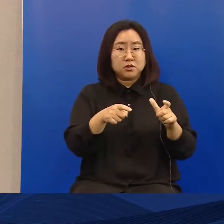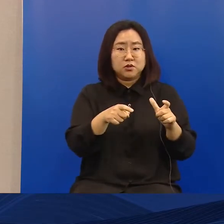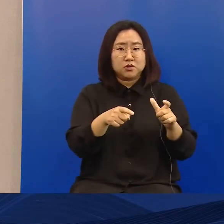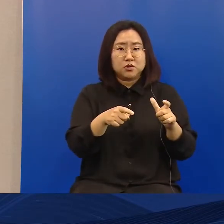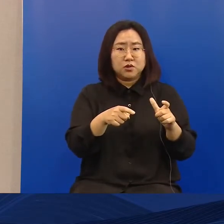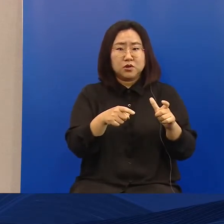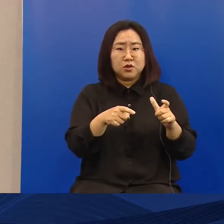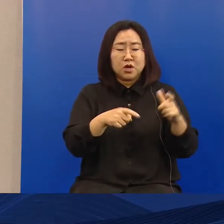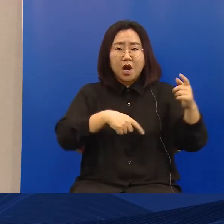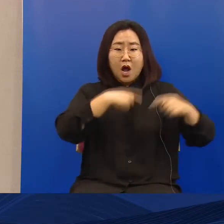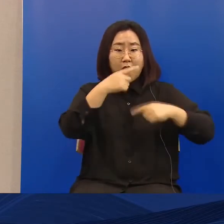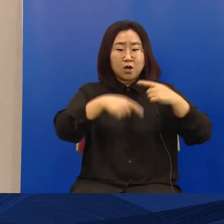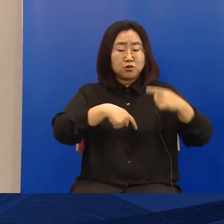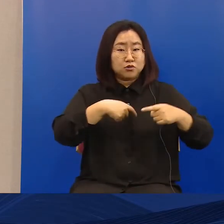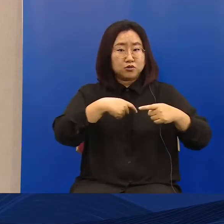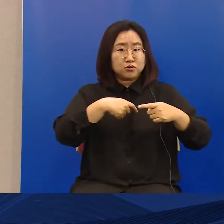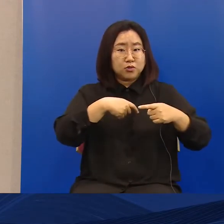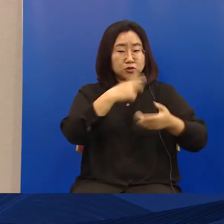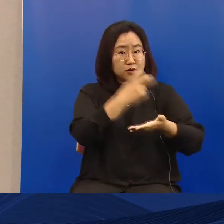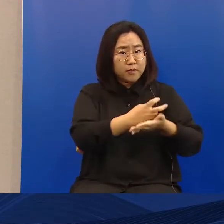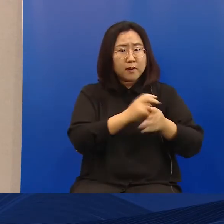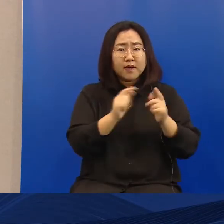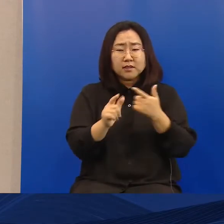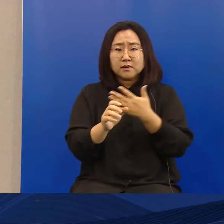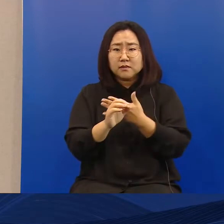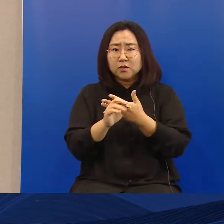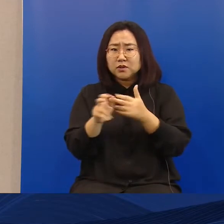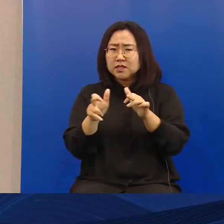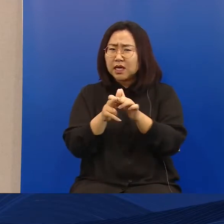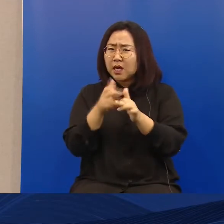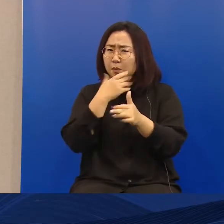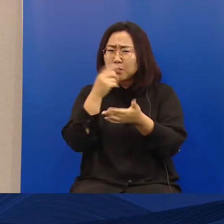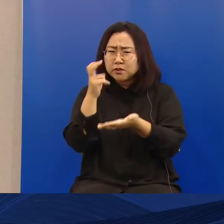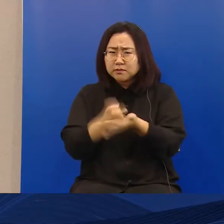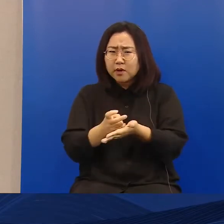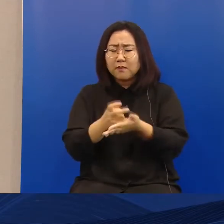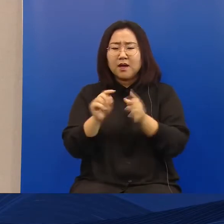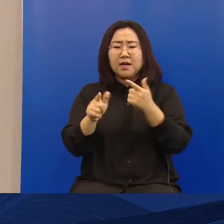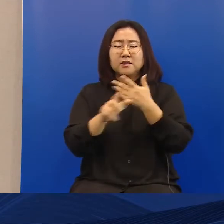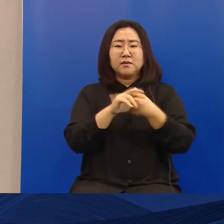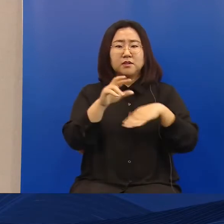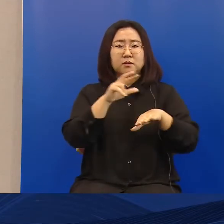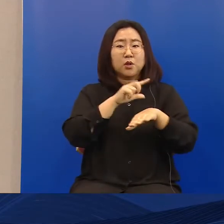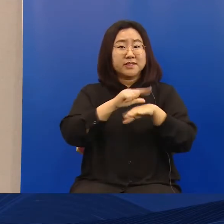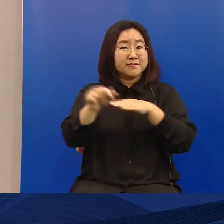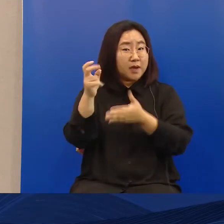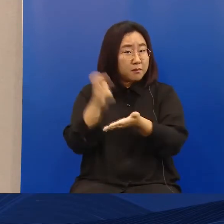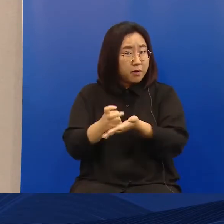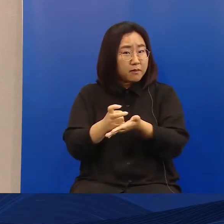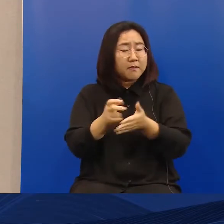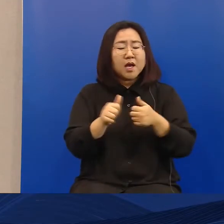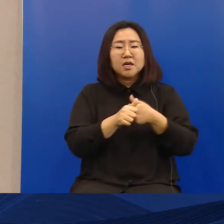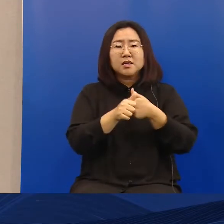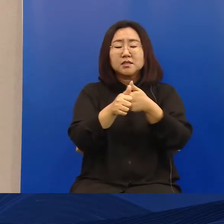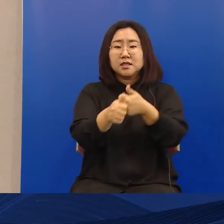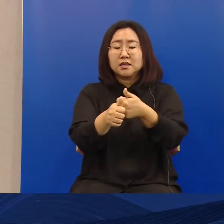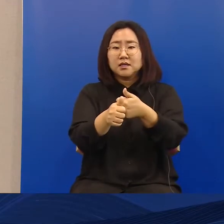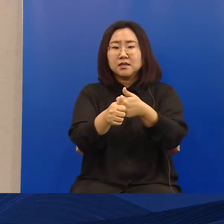정책이 한국수언어법이라든가 장애인복지법 내지는 제주도 내에 있는 조례에 의해서